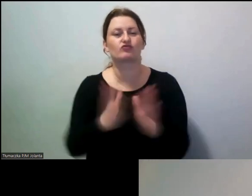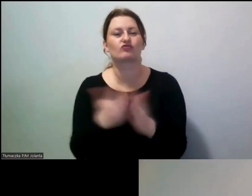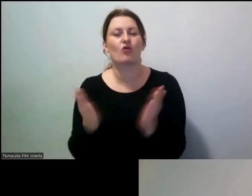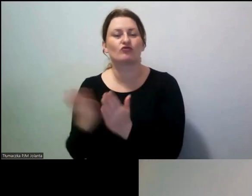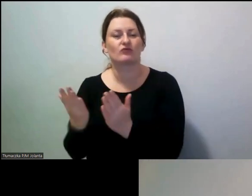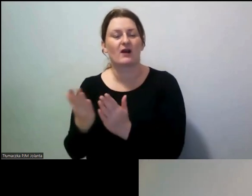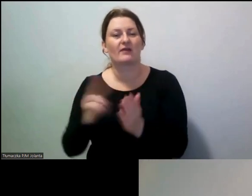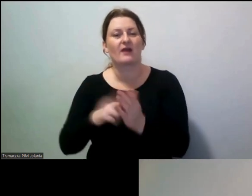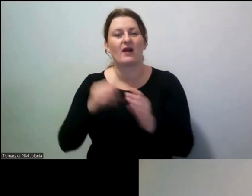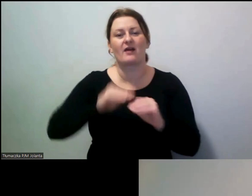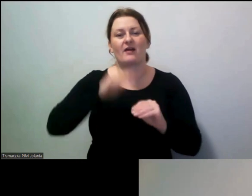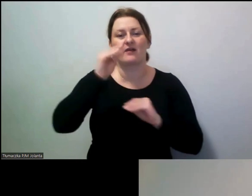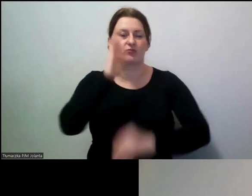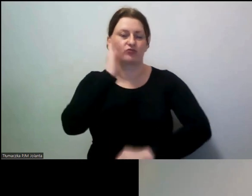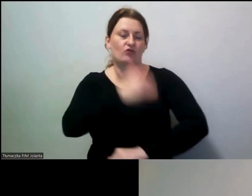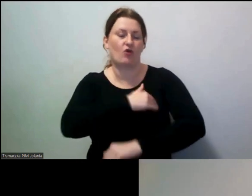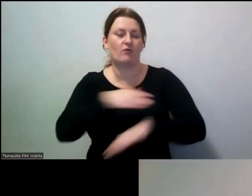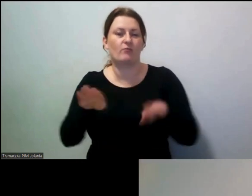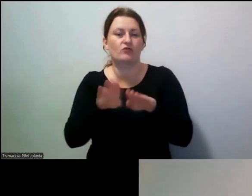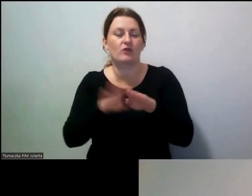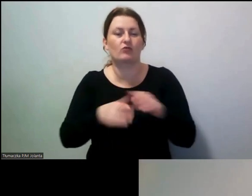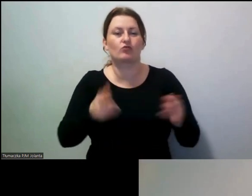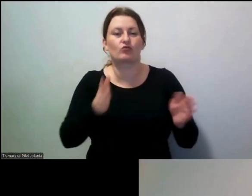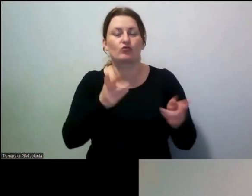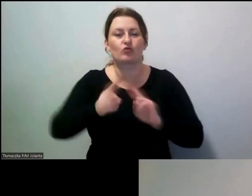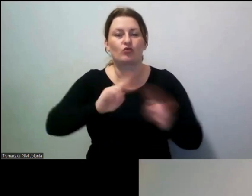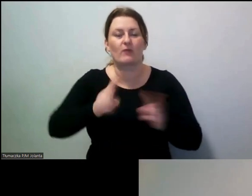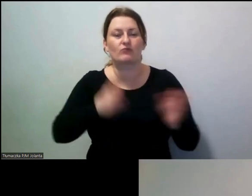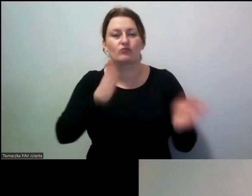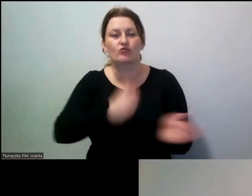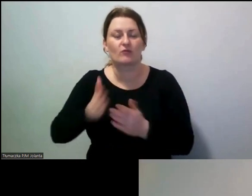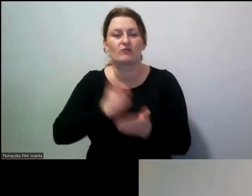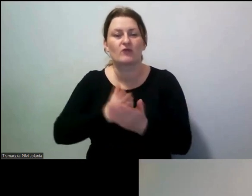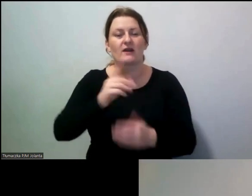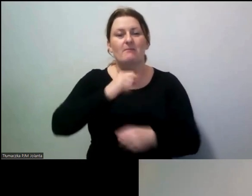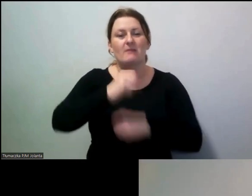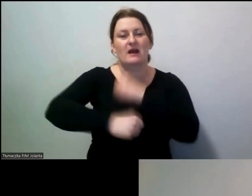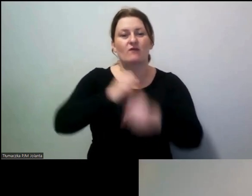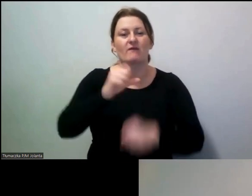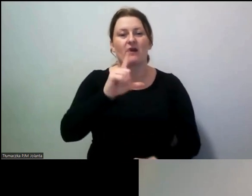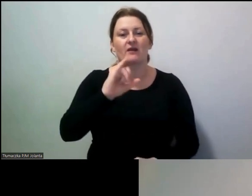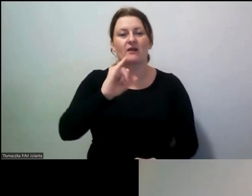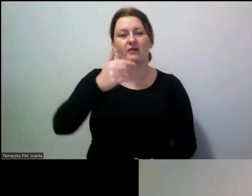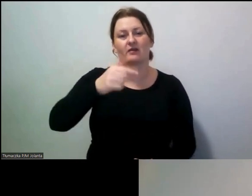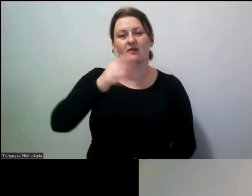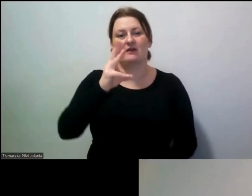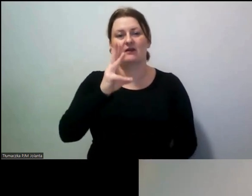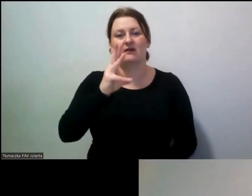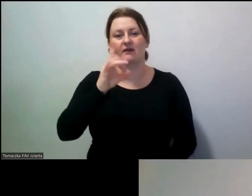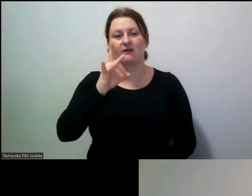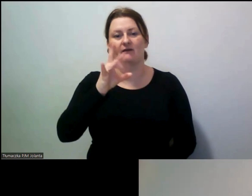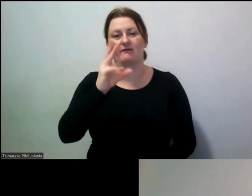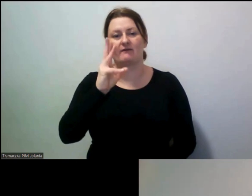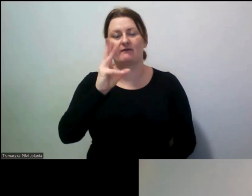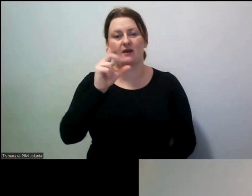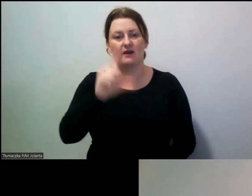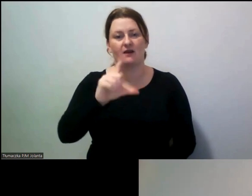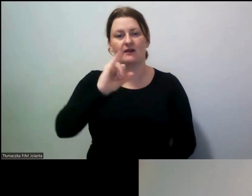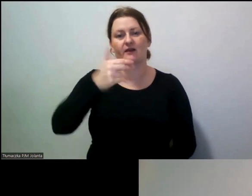ten etap szkoły podstawowej tłumaczonych, przygotowywanych przez pracownię lingwistyki migowej. Więc to był taki etap. No cóż,